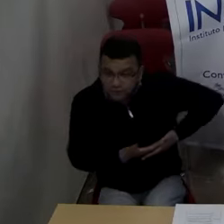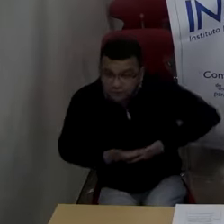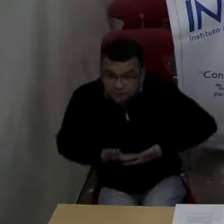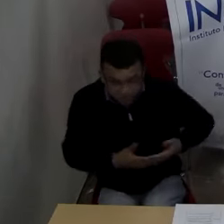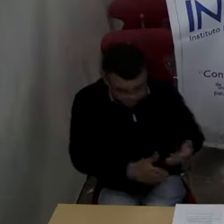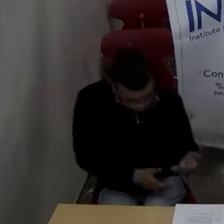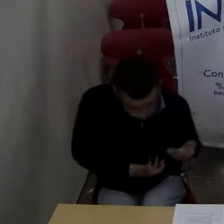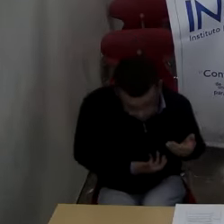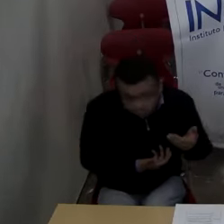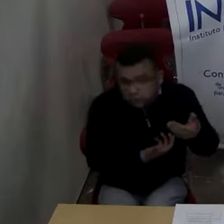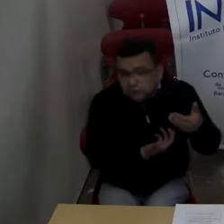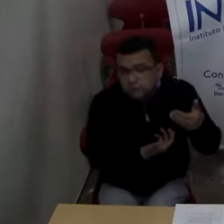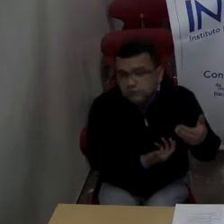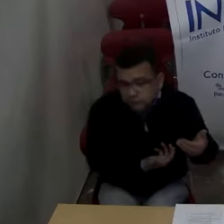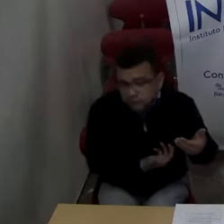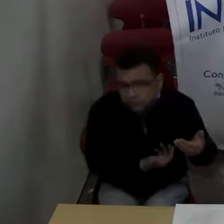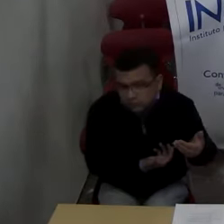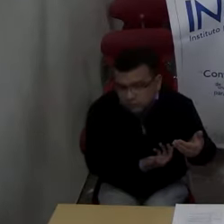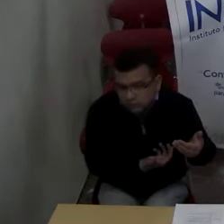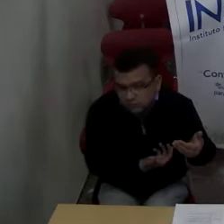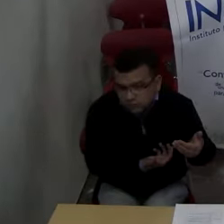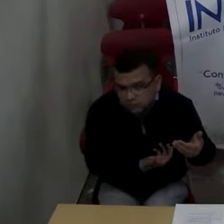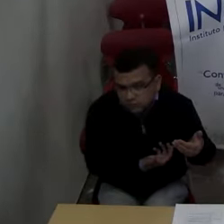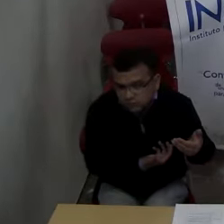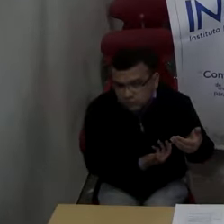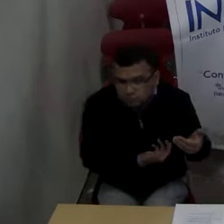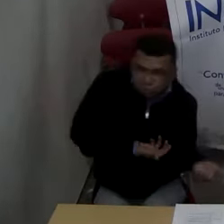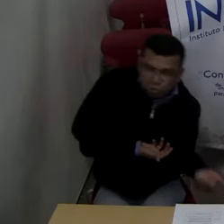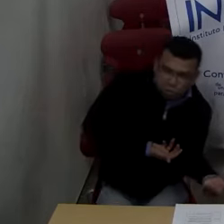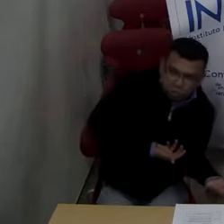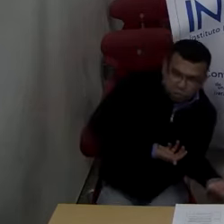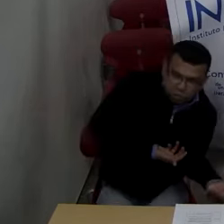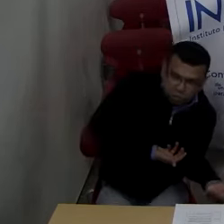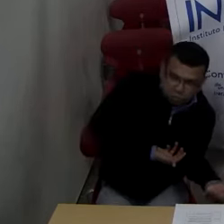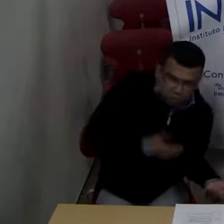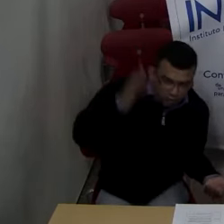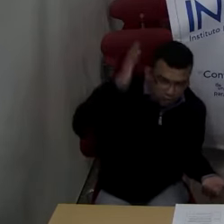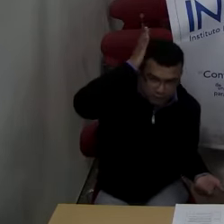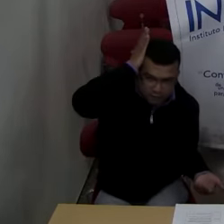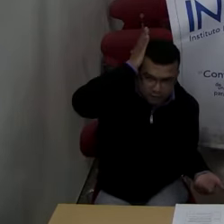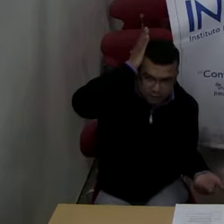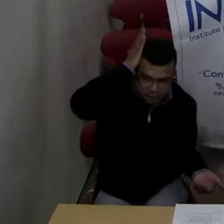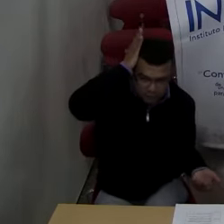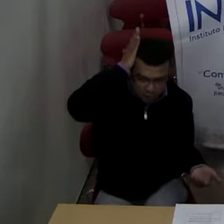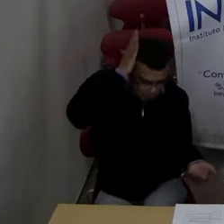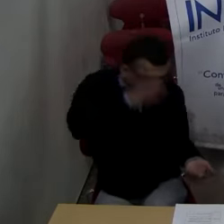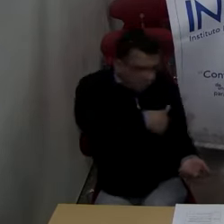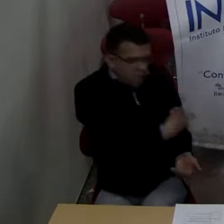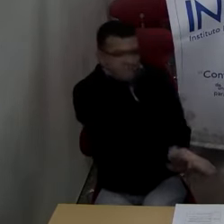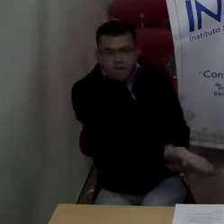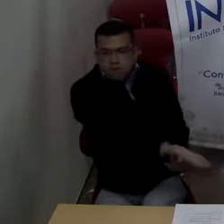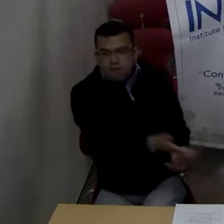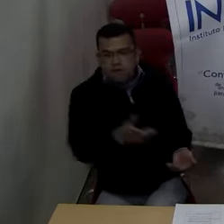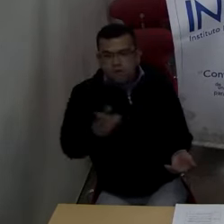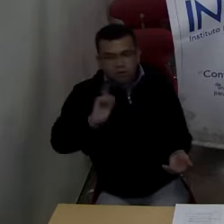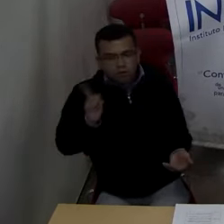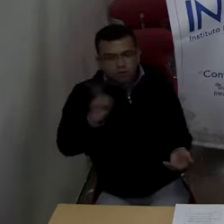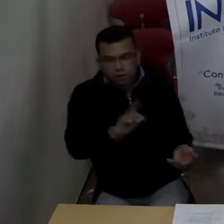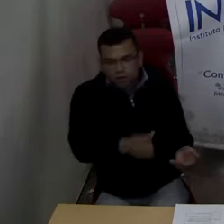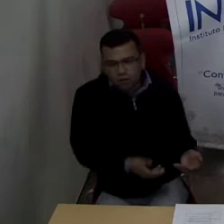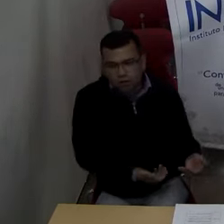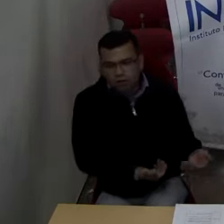supuesto, la postura del bebé. En esta época, como vimos